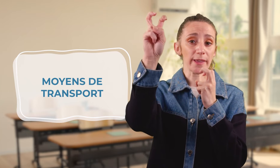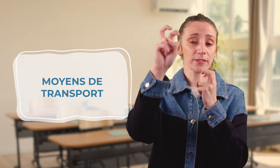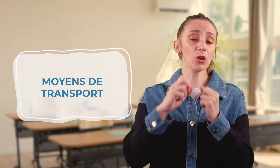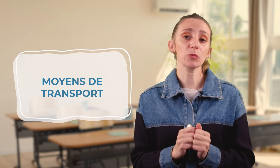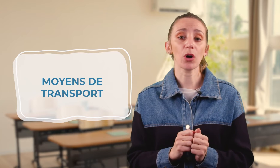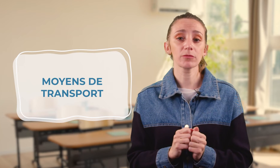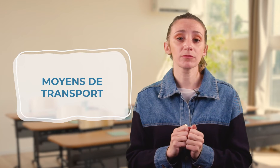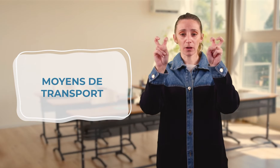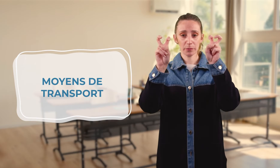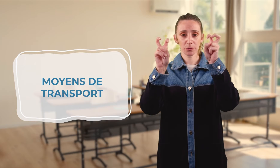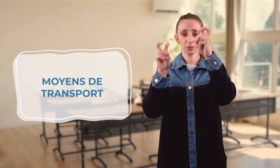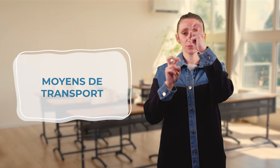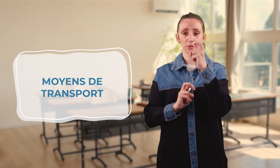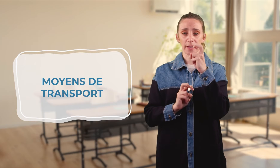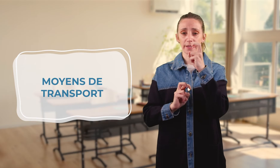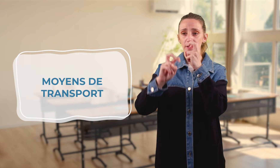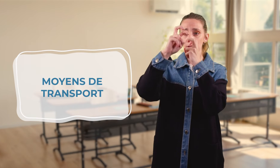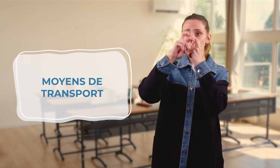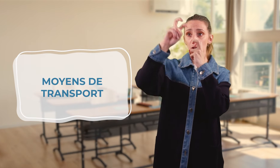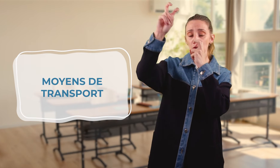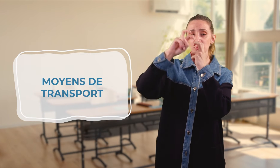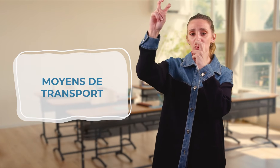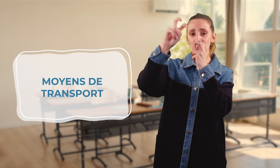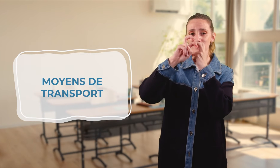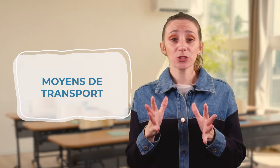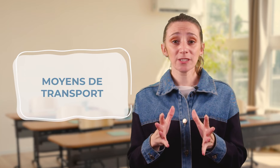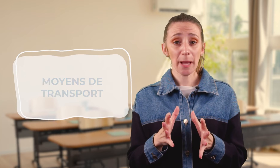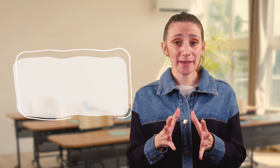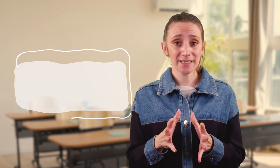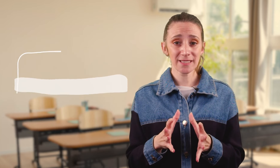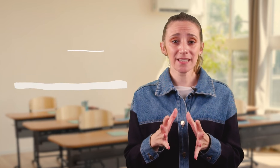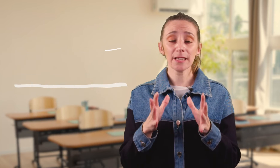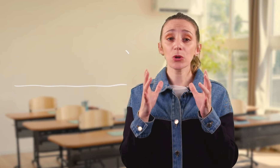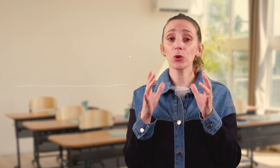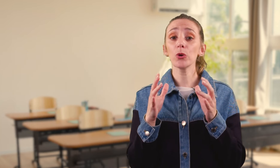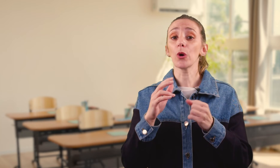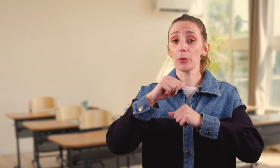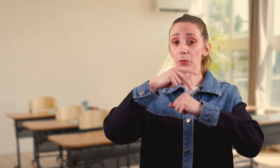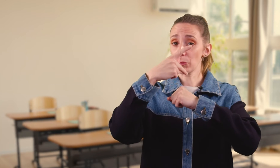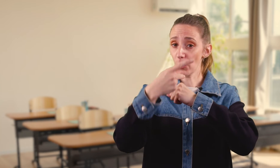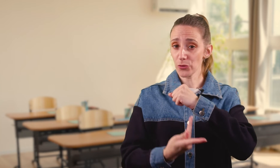Moyen de transport. Hop, tac, transport. Je tiens à préciser que le